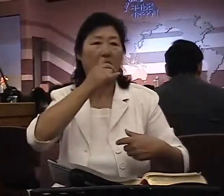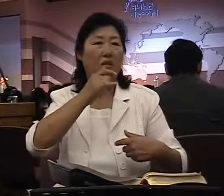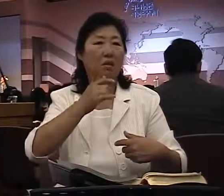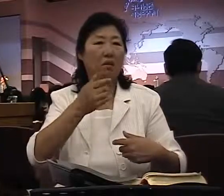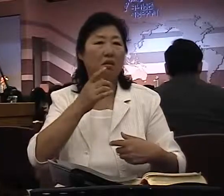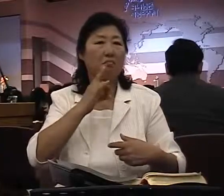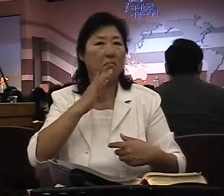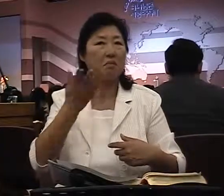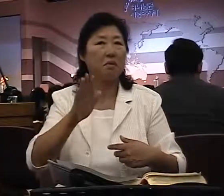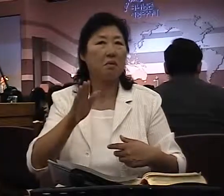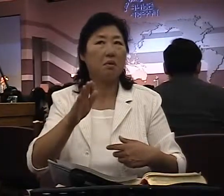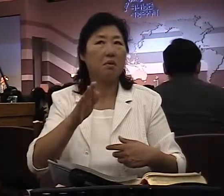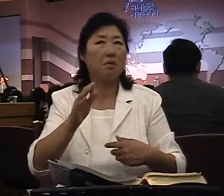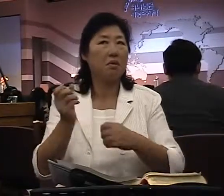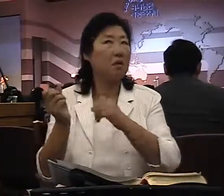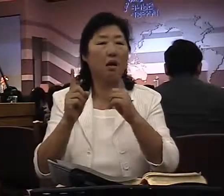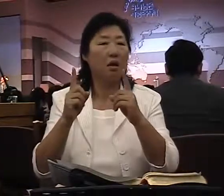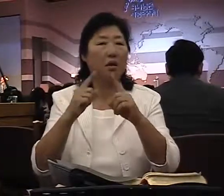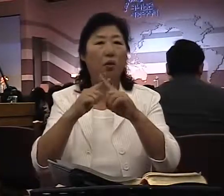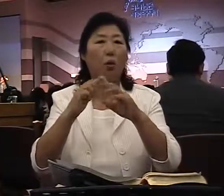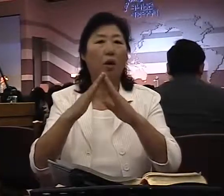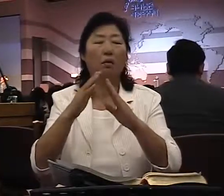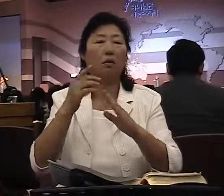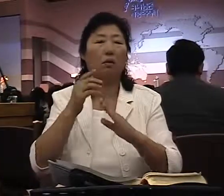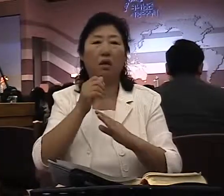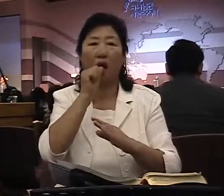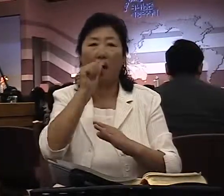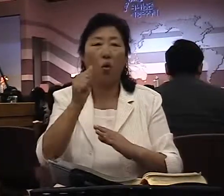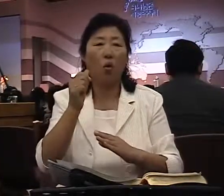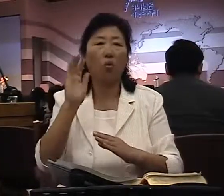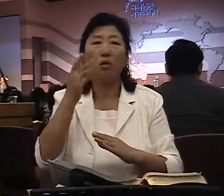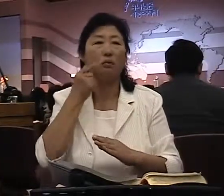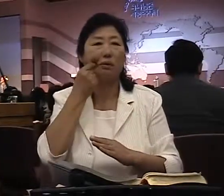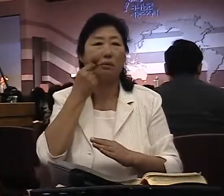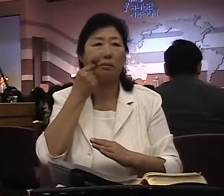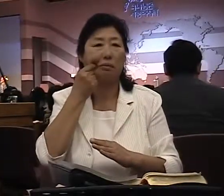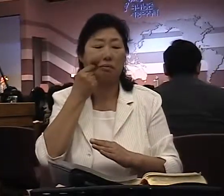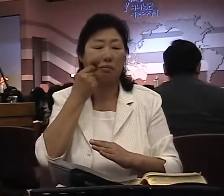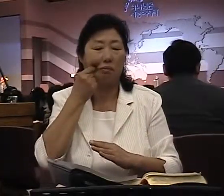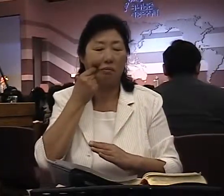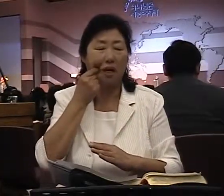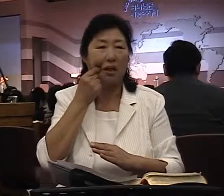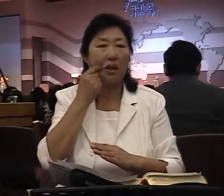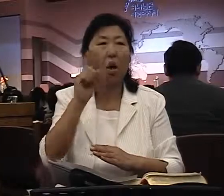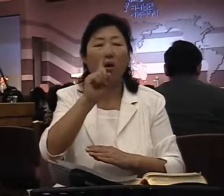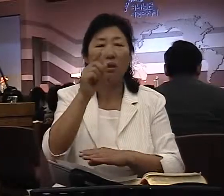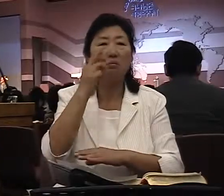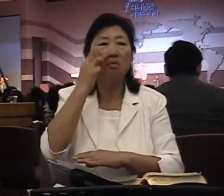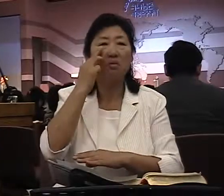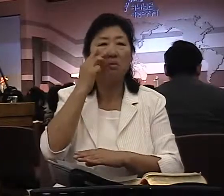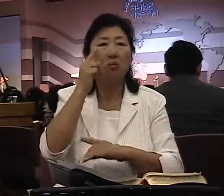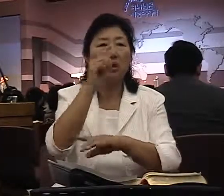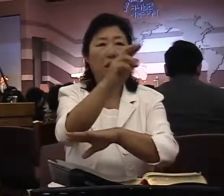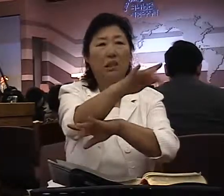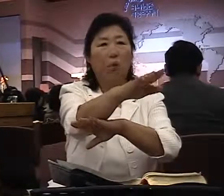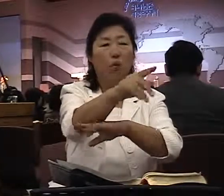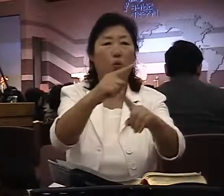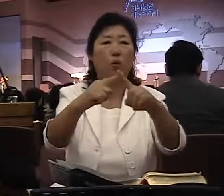교회는 결코 되지 못할 것입니다. 어느 미국 한 시골 교회에서 새로 부임한 한 젊은 목사님이 계셨습니다.